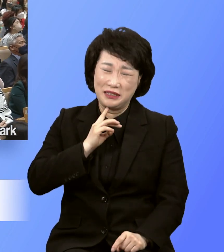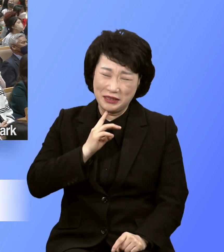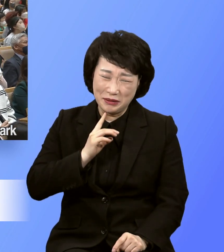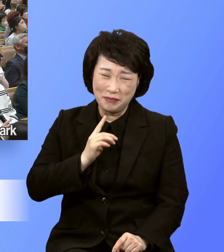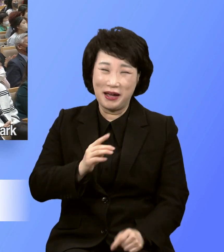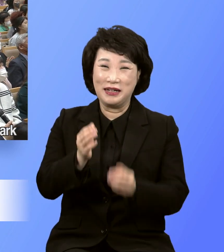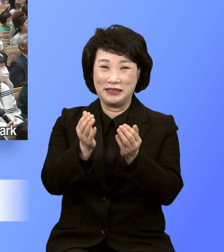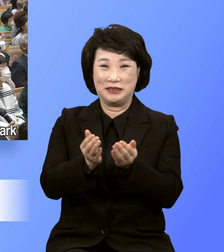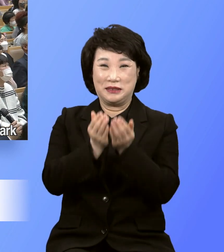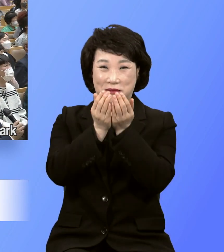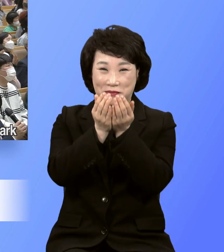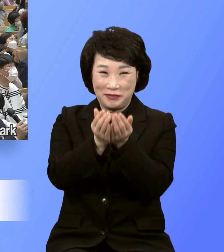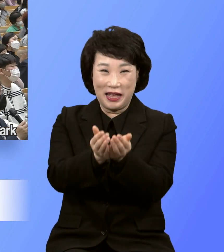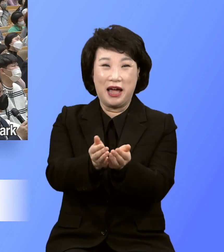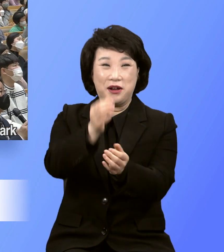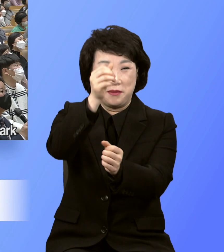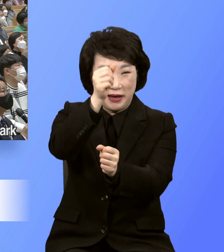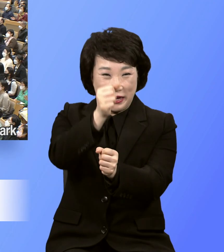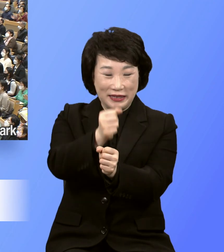하나님